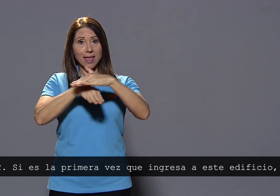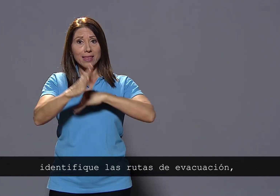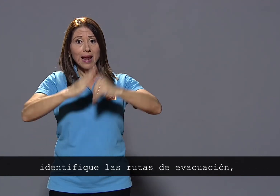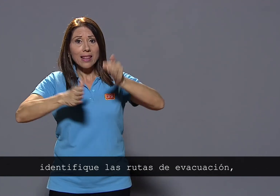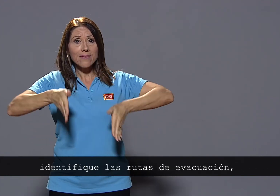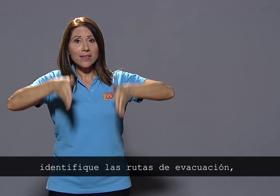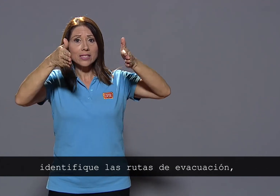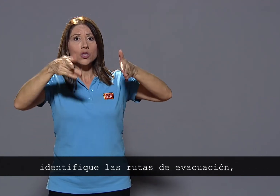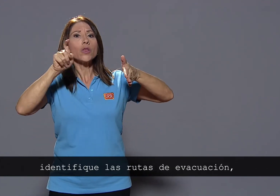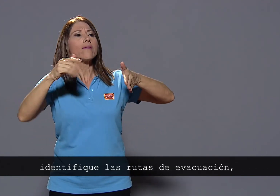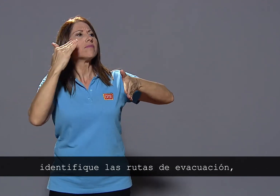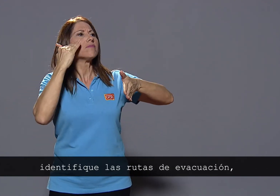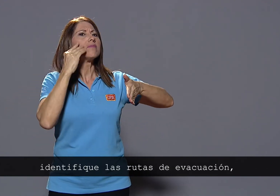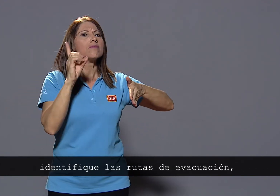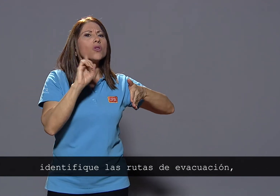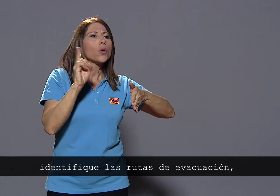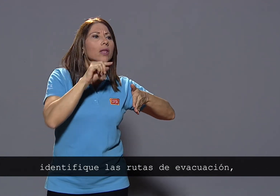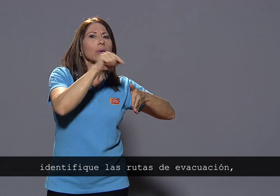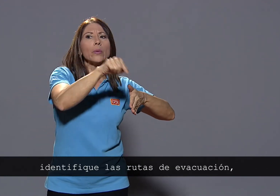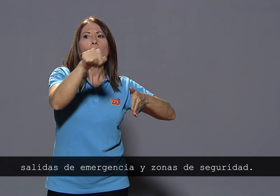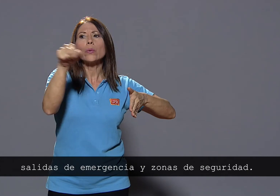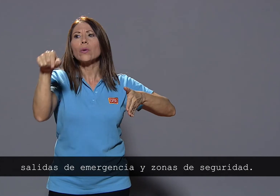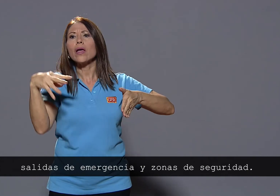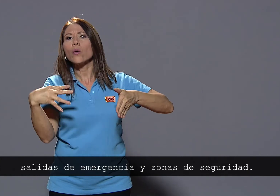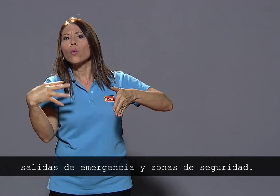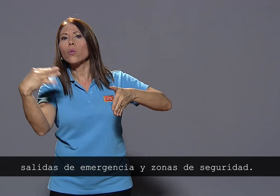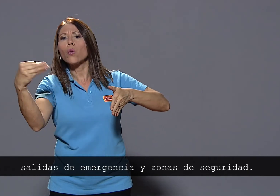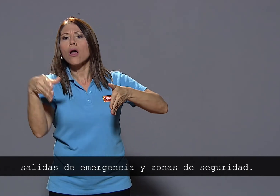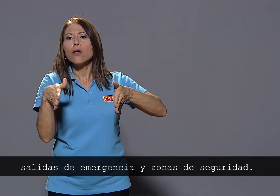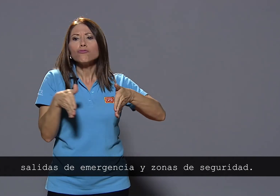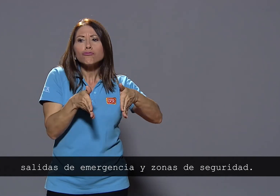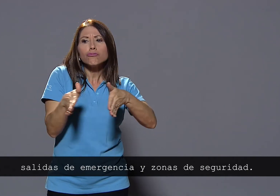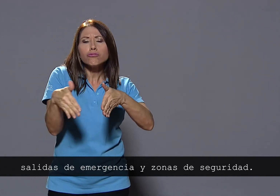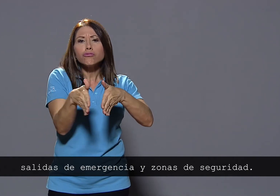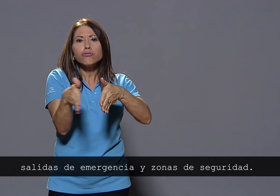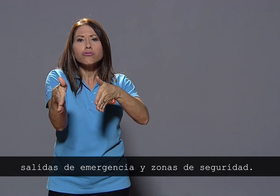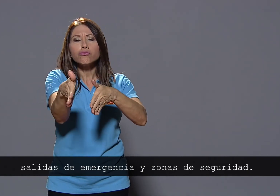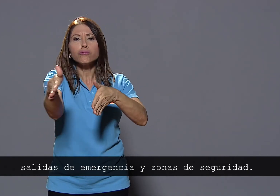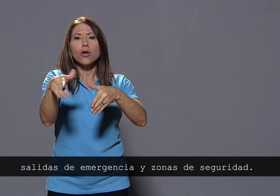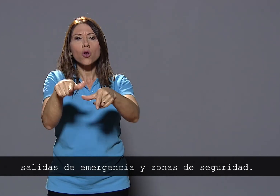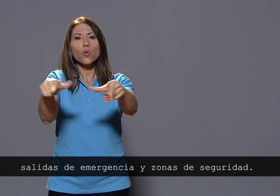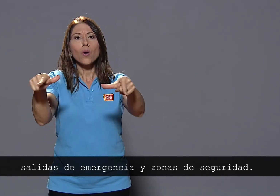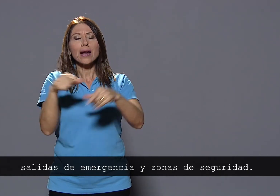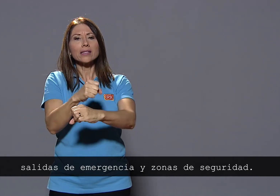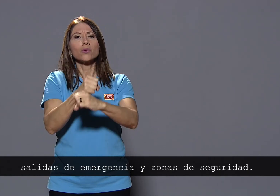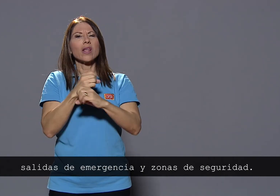edificio, identifique las rutas de evacuación, salidas de emergencia y zona de seguridad.